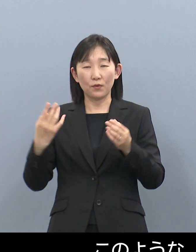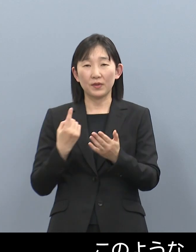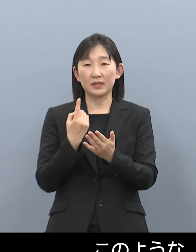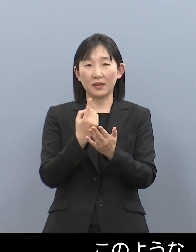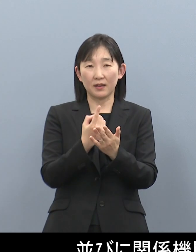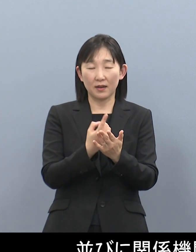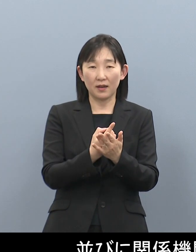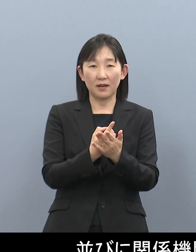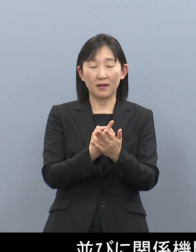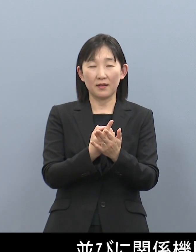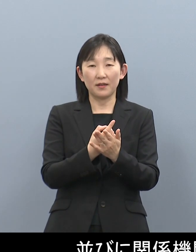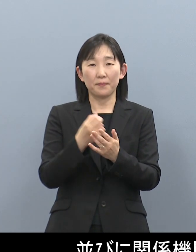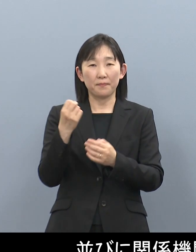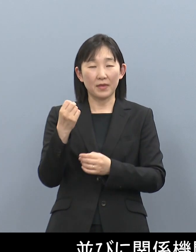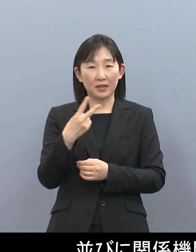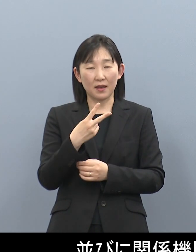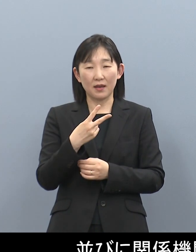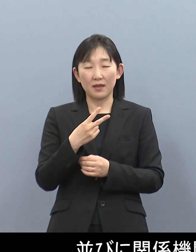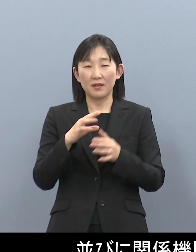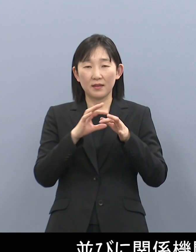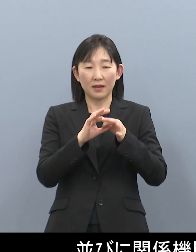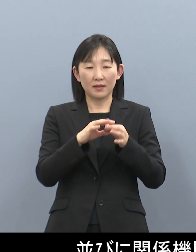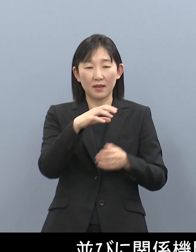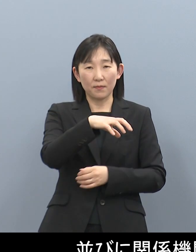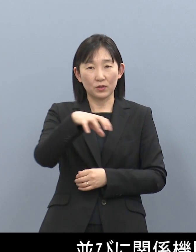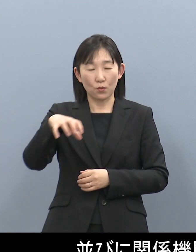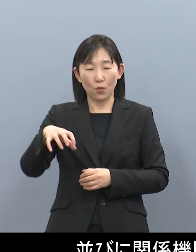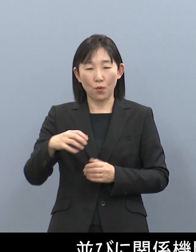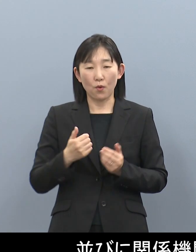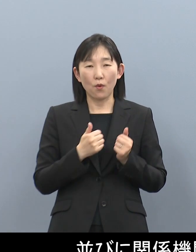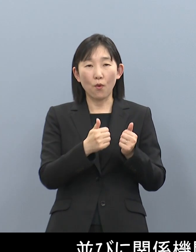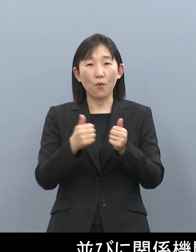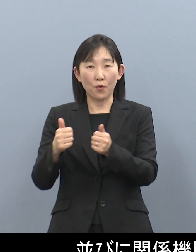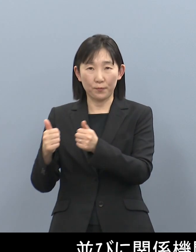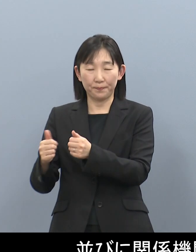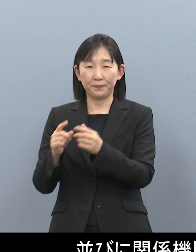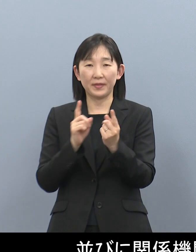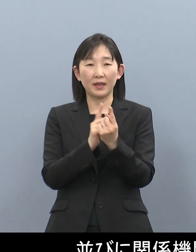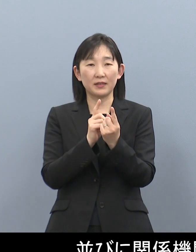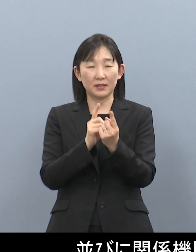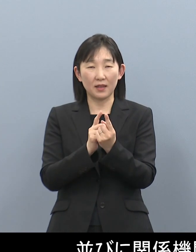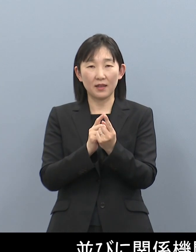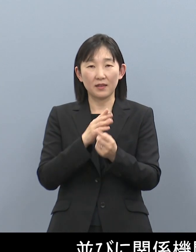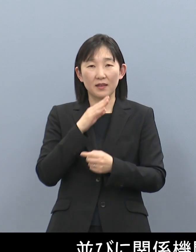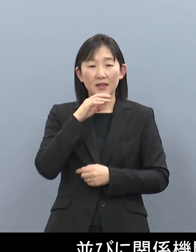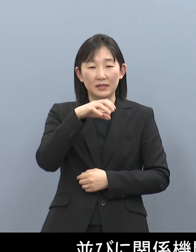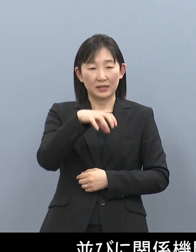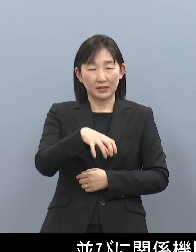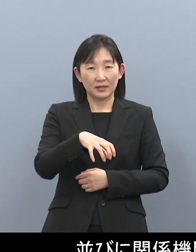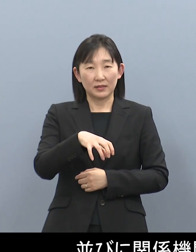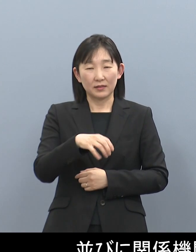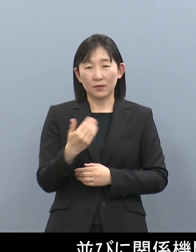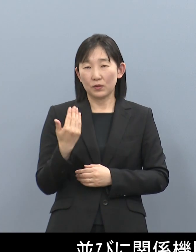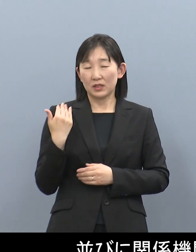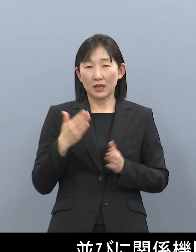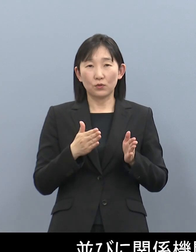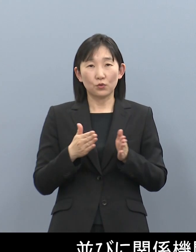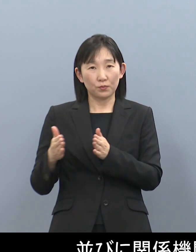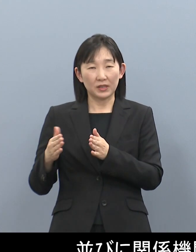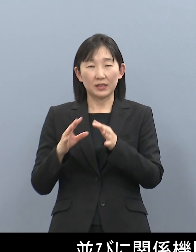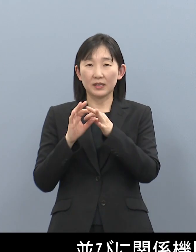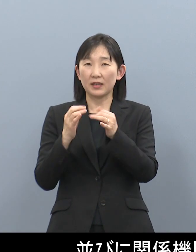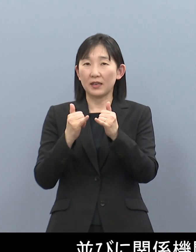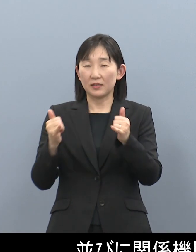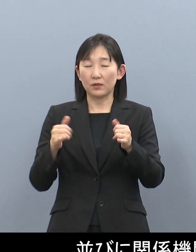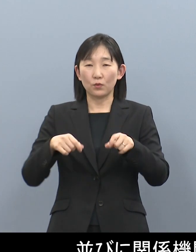参加並びに関係機関への訪問にあたりましては現地での事前準備や関係者との